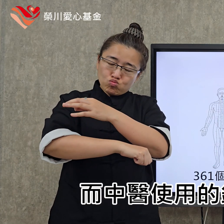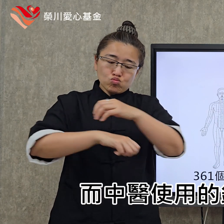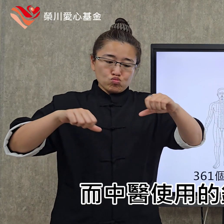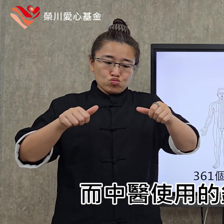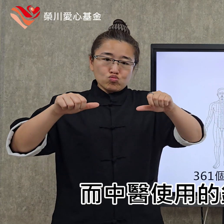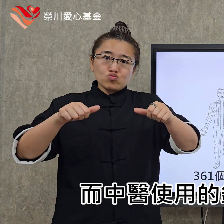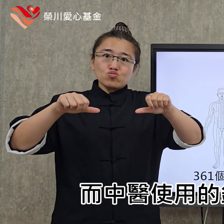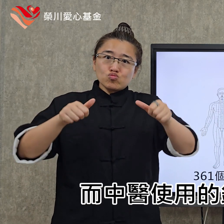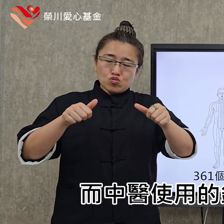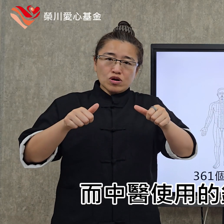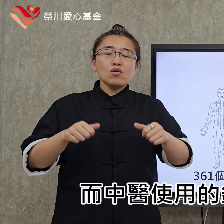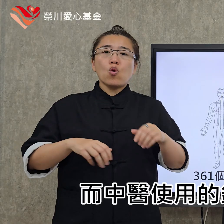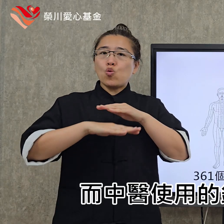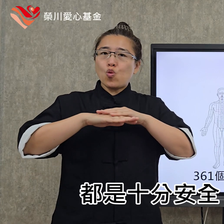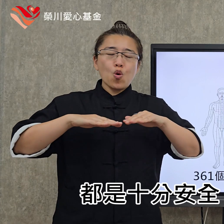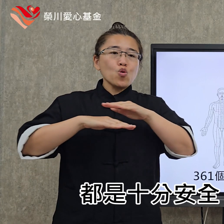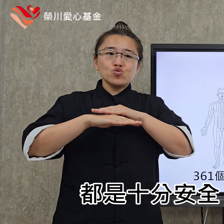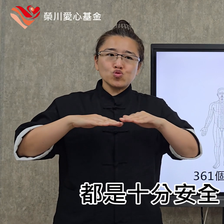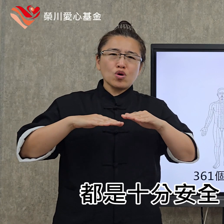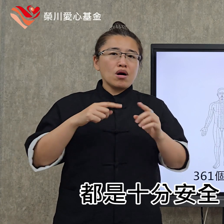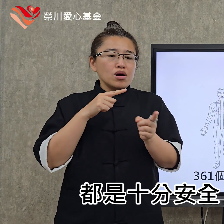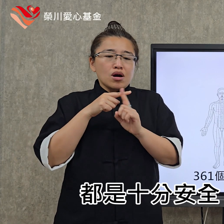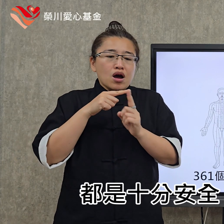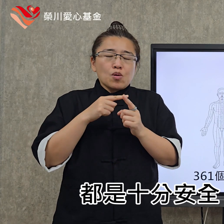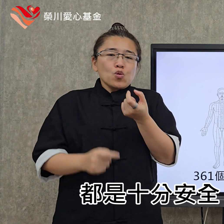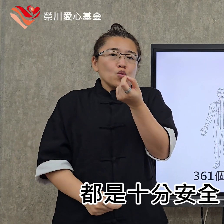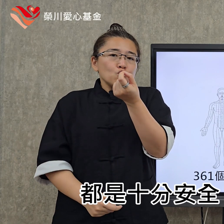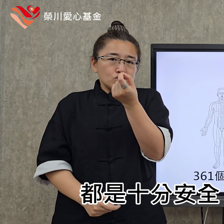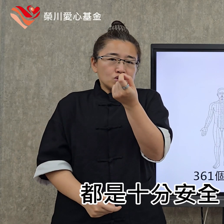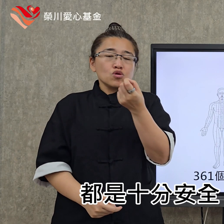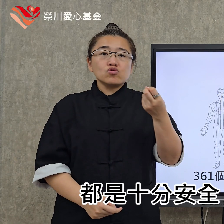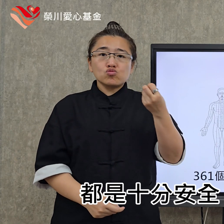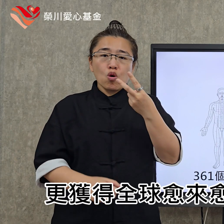拿都係好安全，風險極低，仲獲